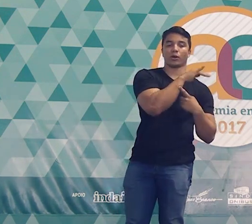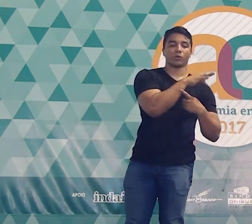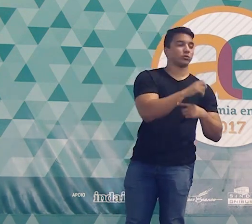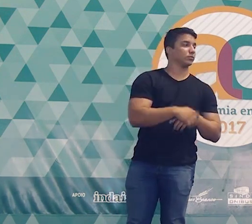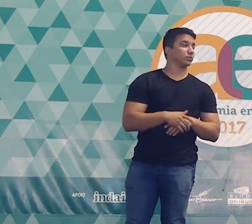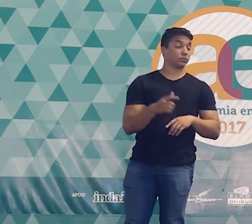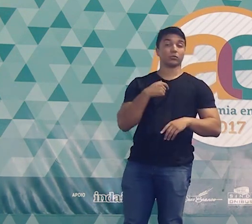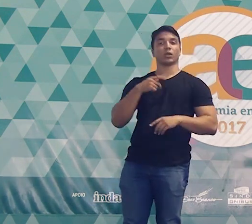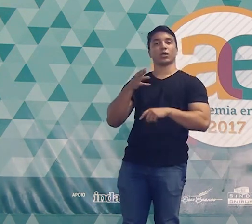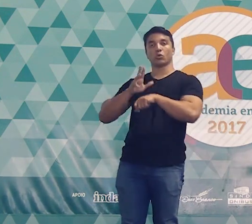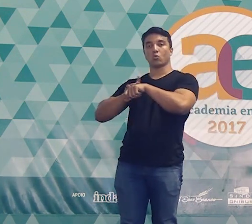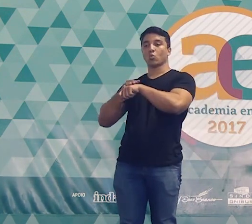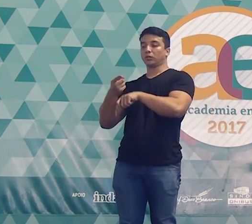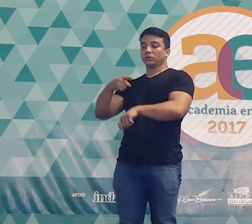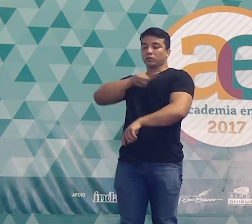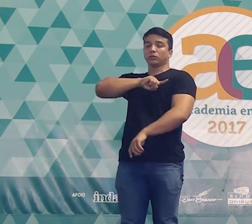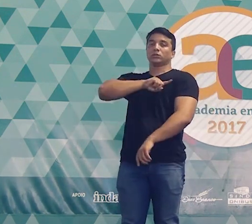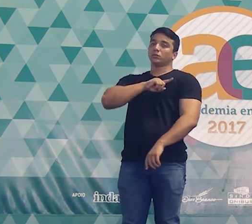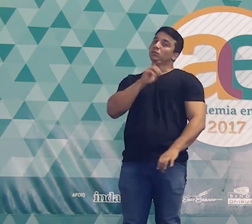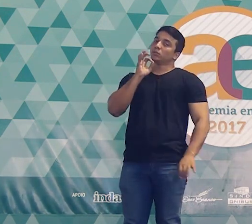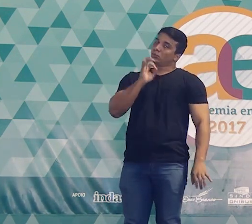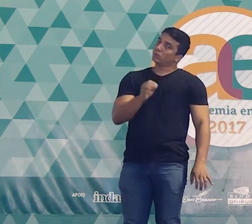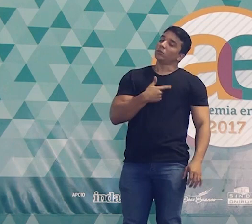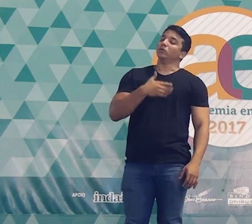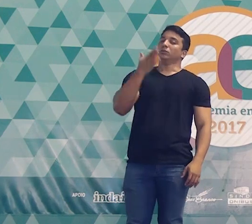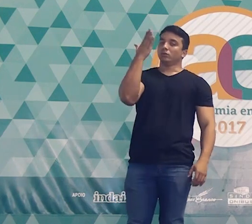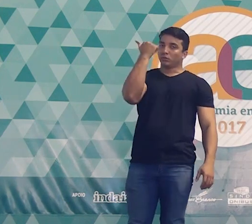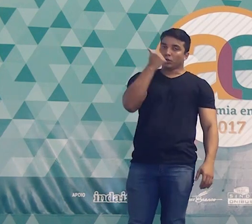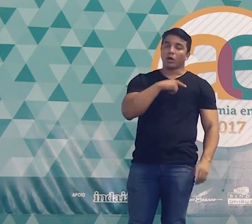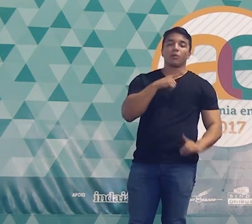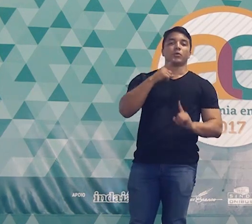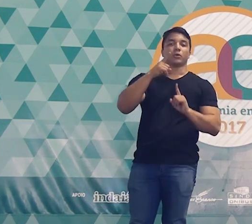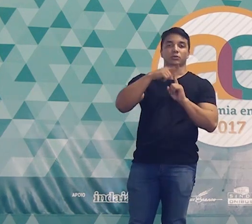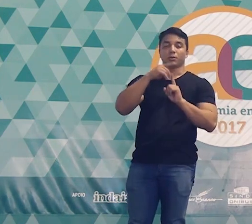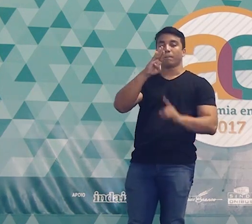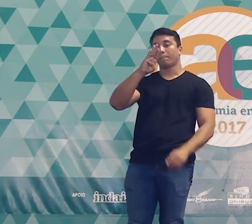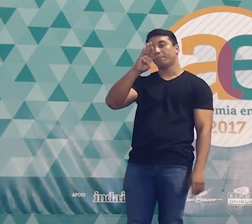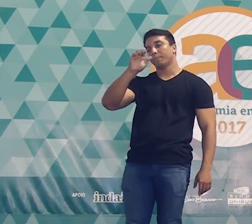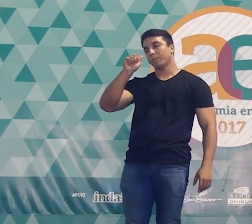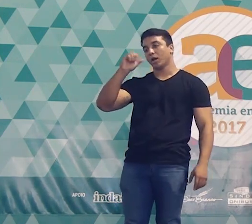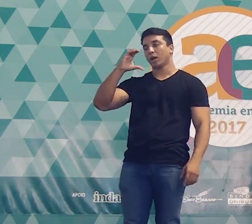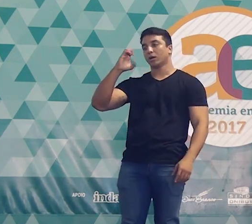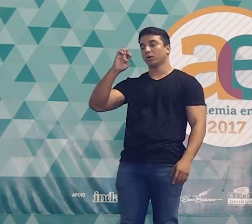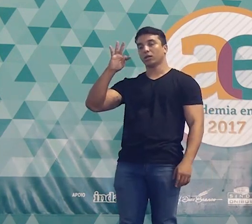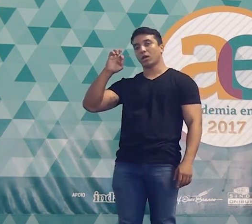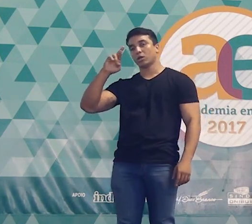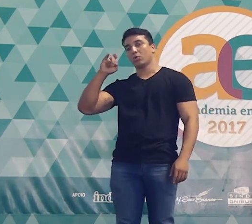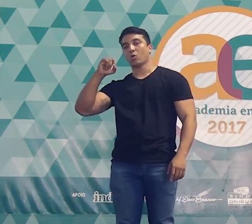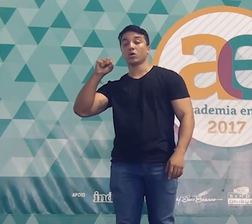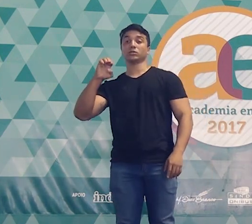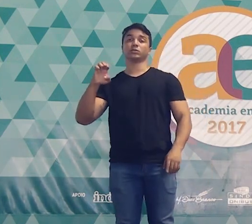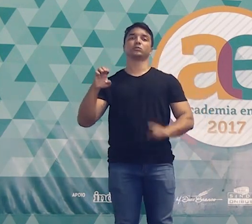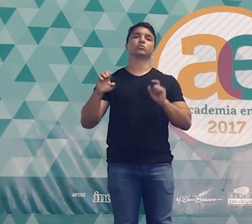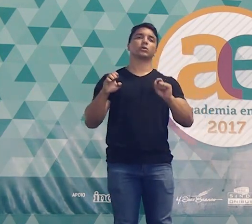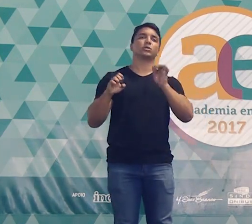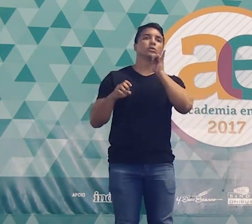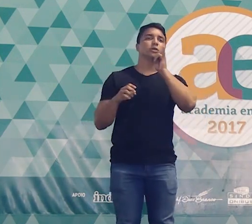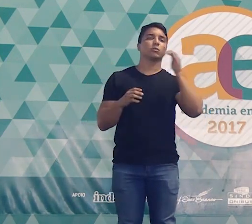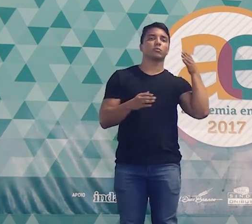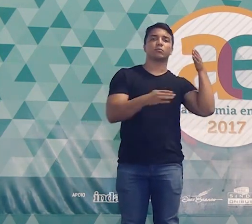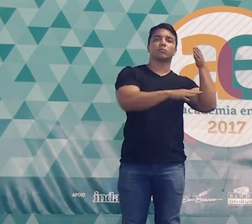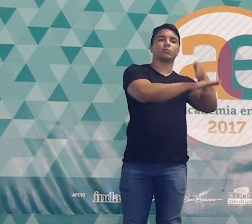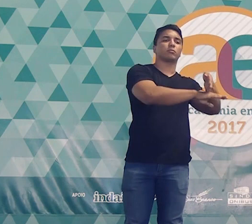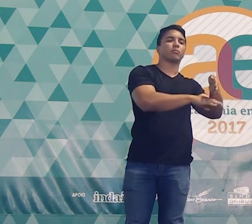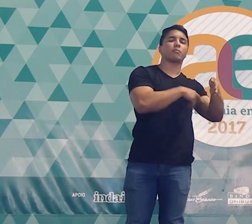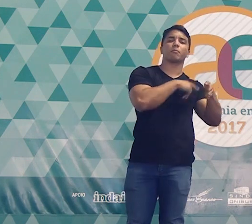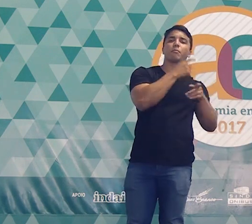bactérias causam doenças na gente, né? As bactérias, você sabe que existem as chamadas bacterioses, né? Muitas vezes, quando você vai ao médico, ou você está